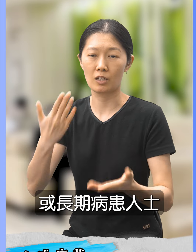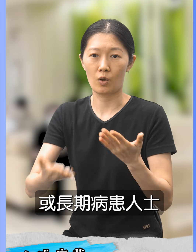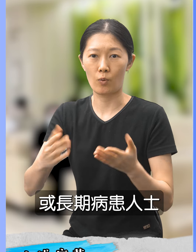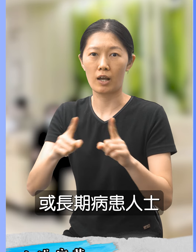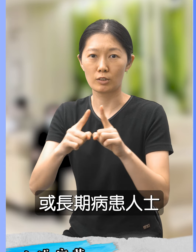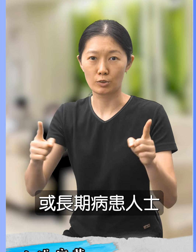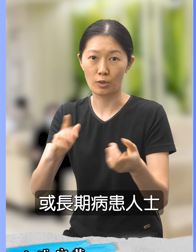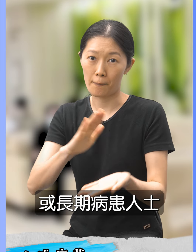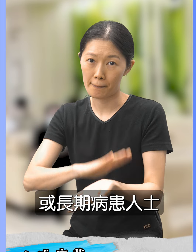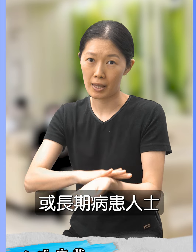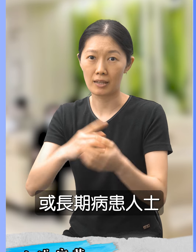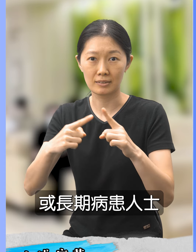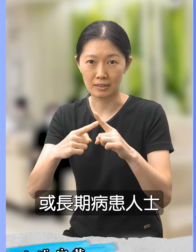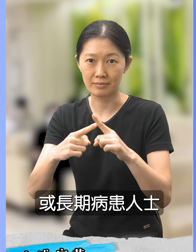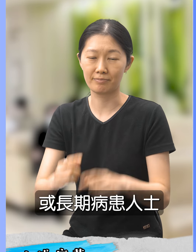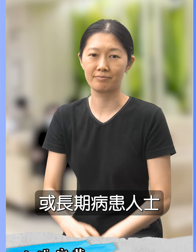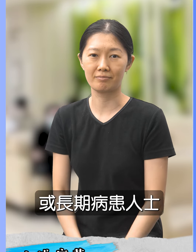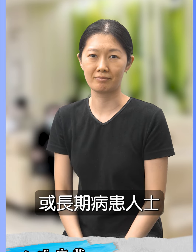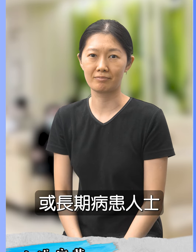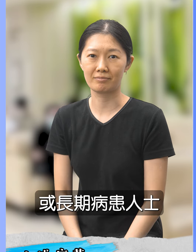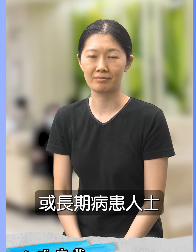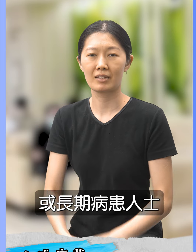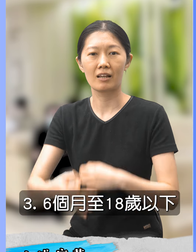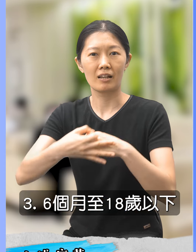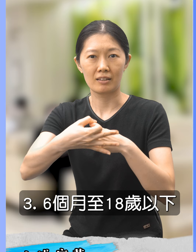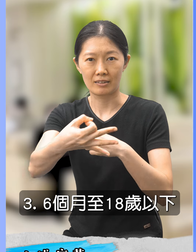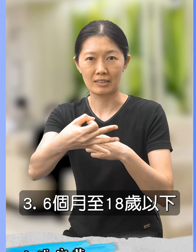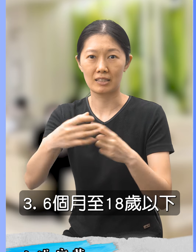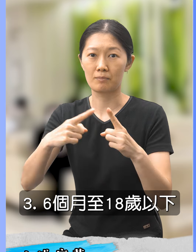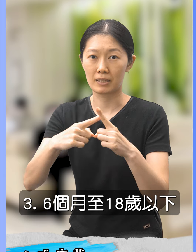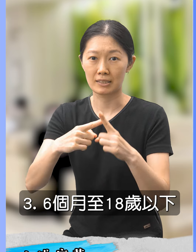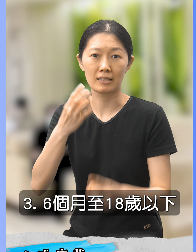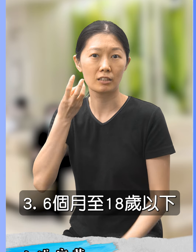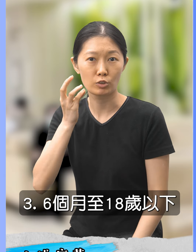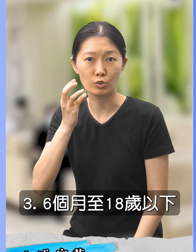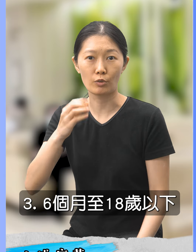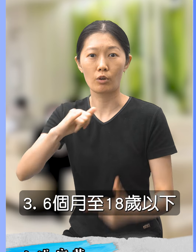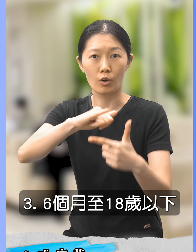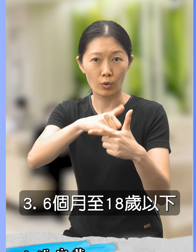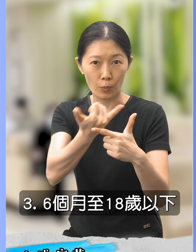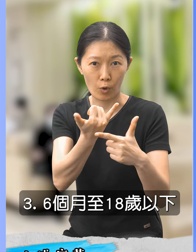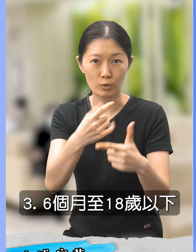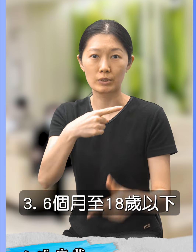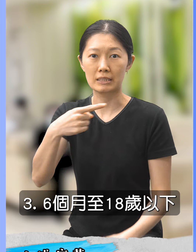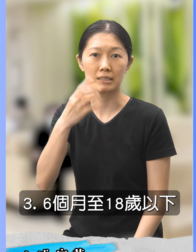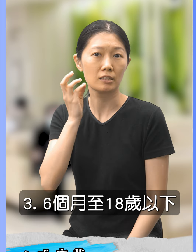或長期病患人士。第三，6個月至18歲以下